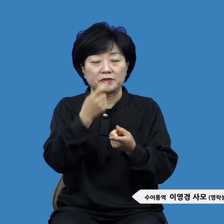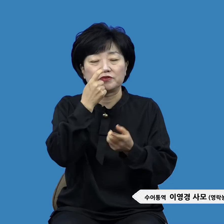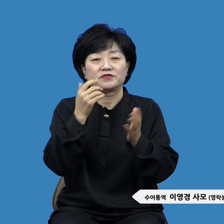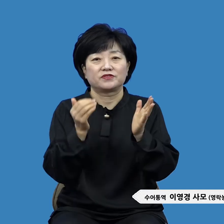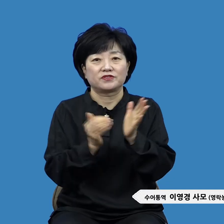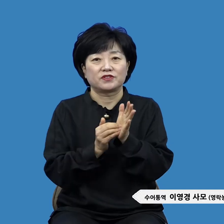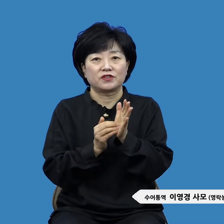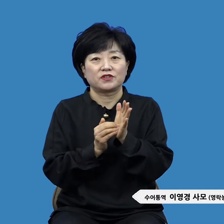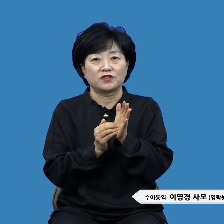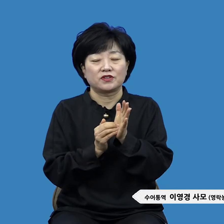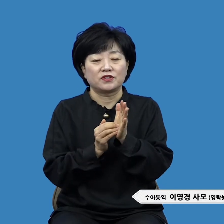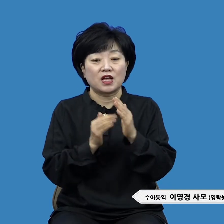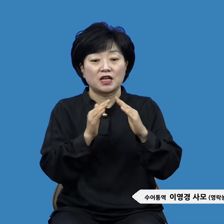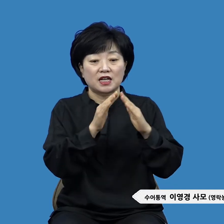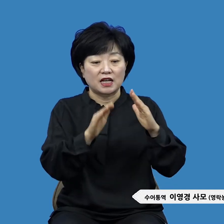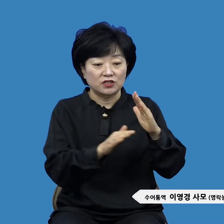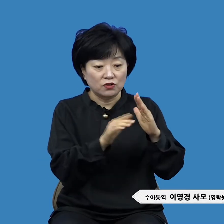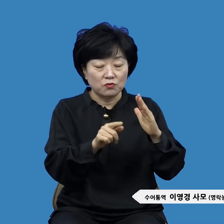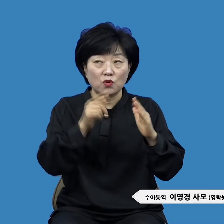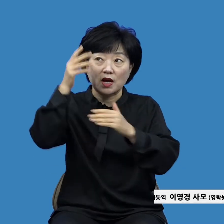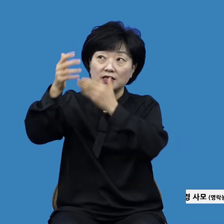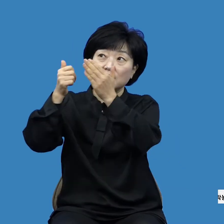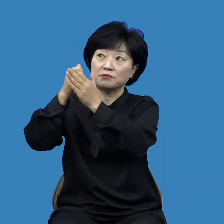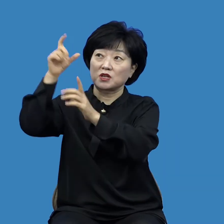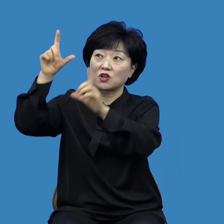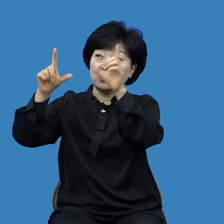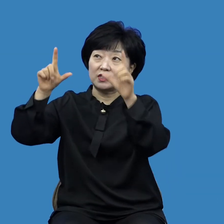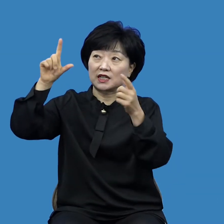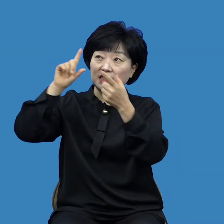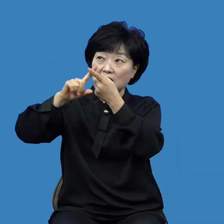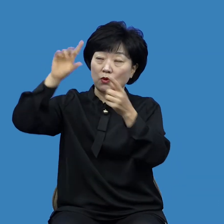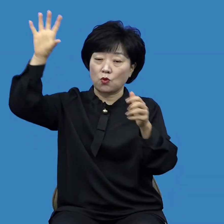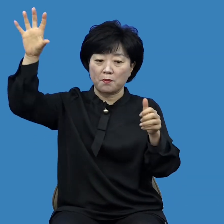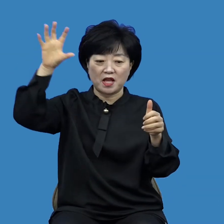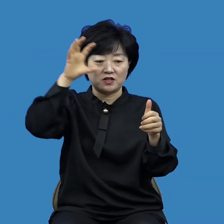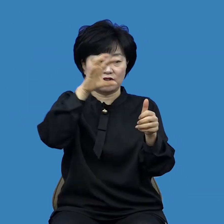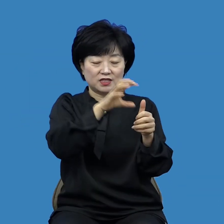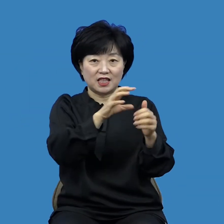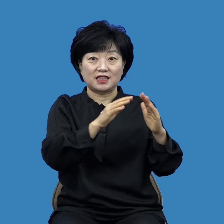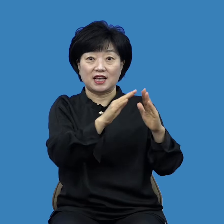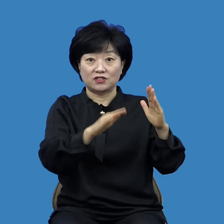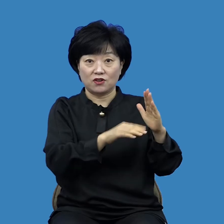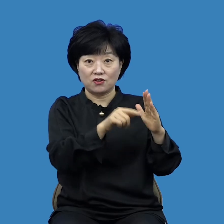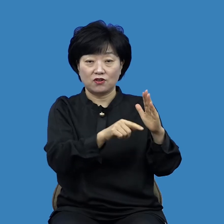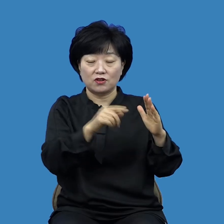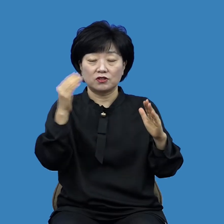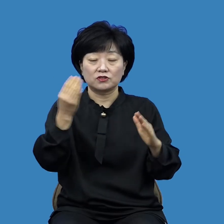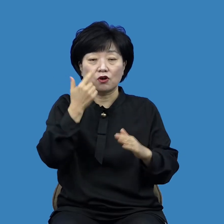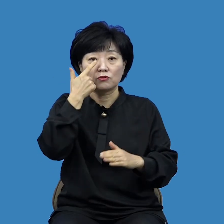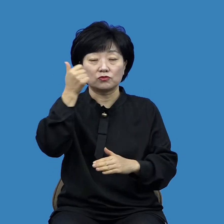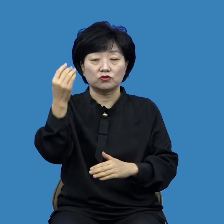하나님의 형상이 그대로 반영된 곳이라 그랬죠. 그래서 성부, 성자, 성령 하나님. 그래서